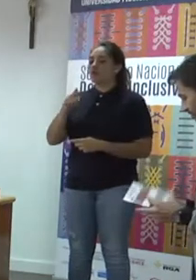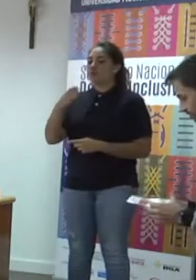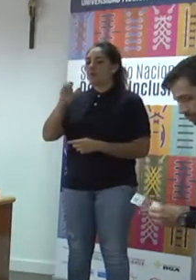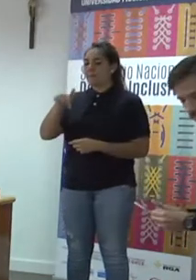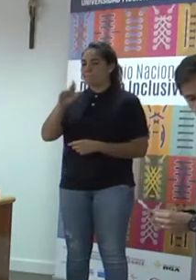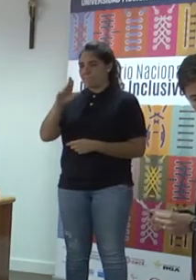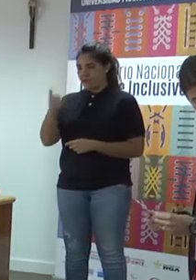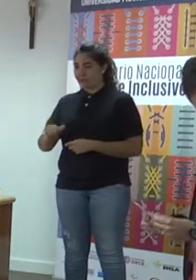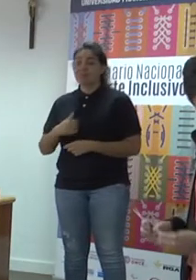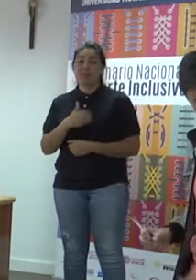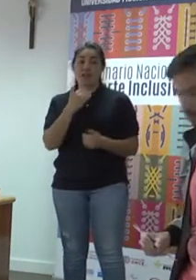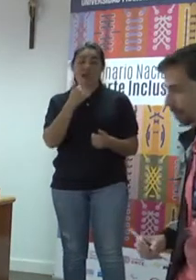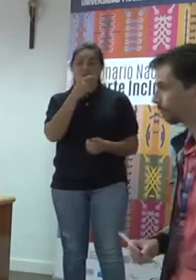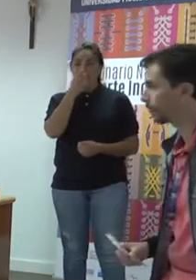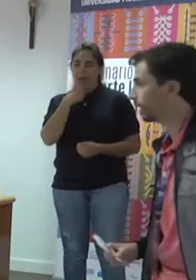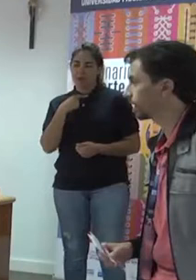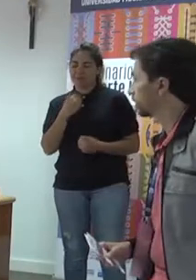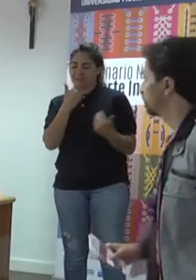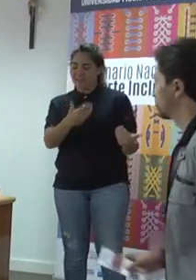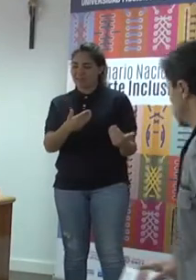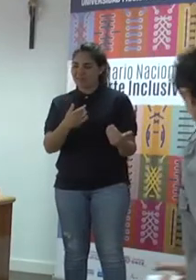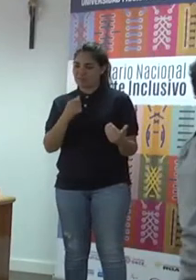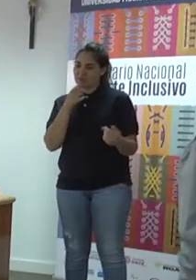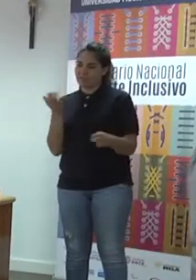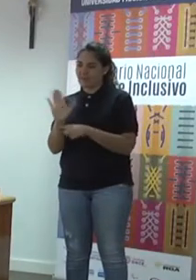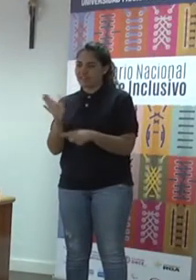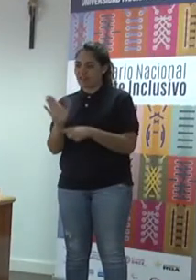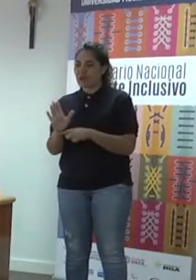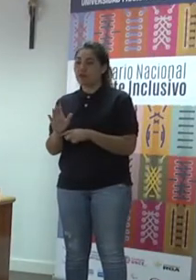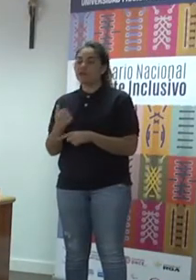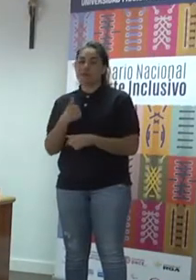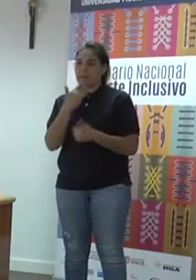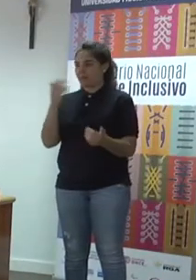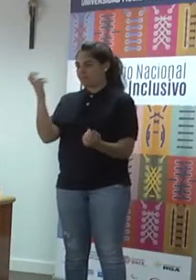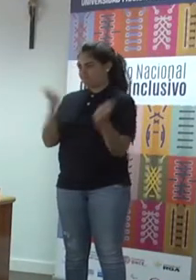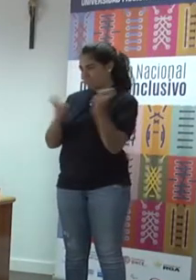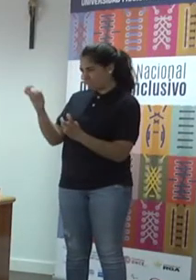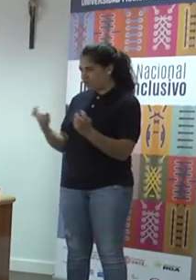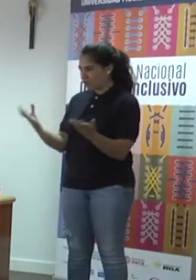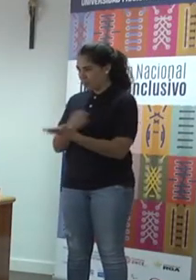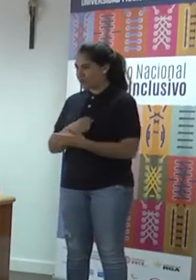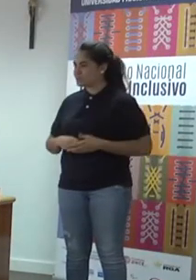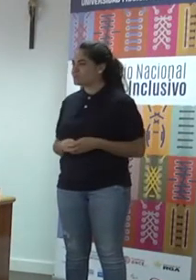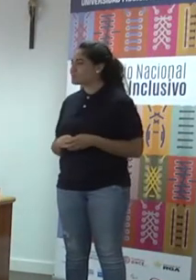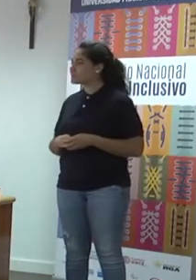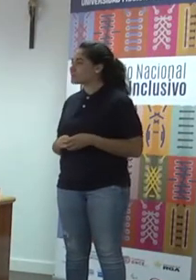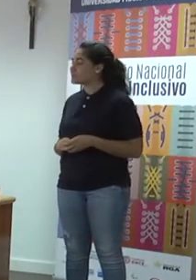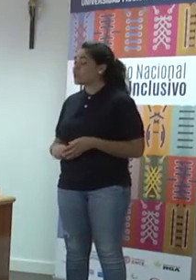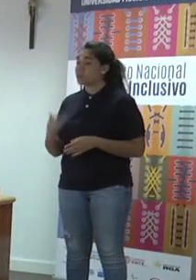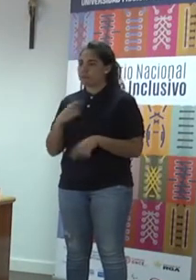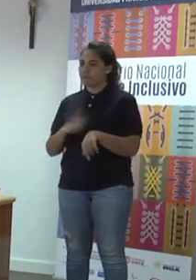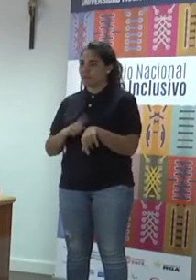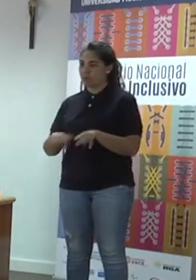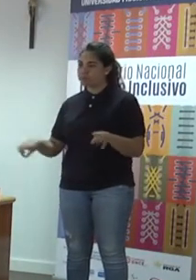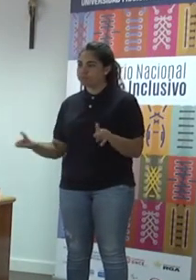Muchas gracias, Javi, por la presentación y muchas gracias a todos por estar aquí. Yo, nada, es una. Voy a hacer, al disponer de poco tiempo